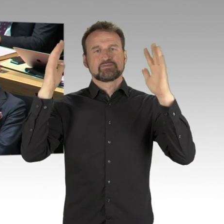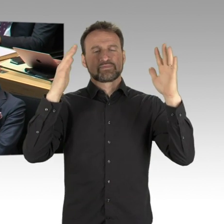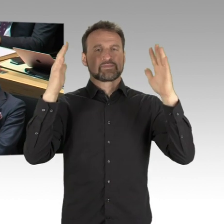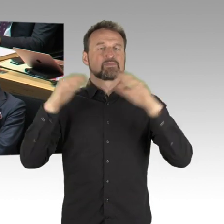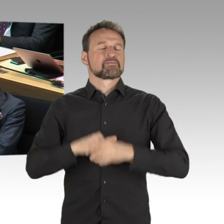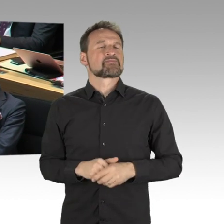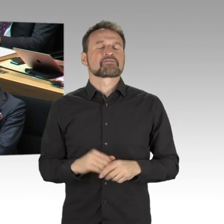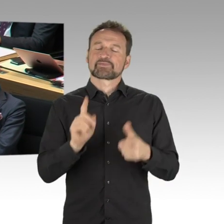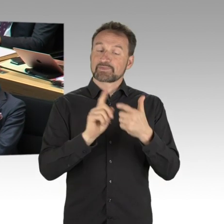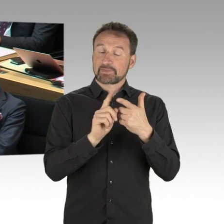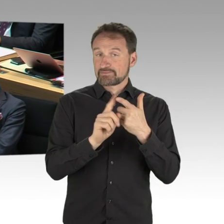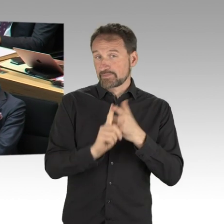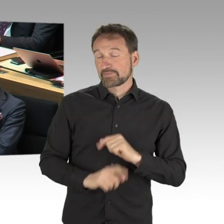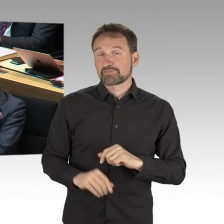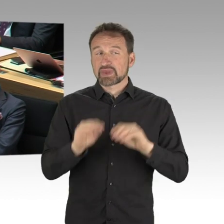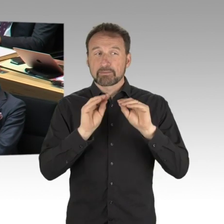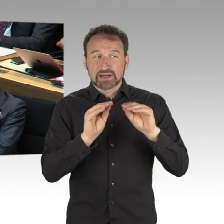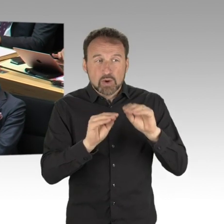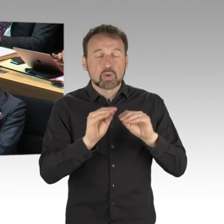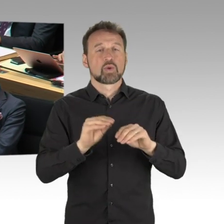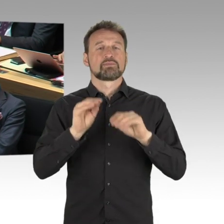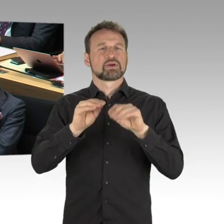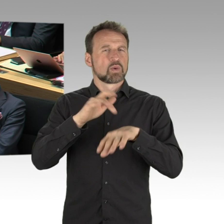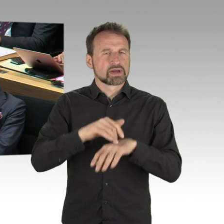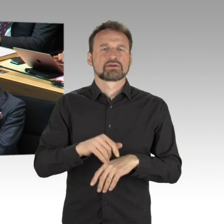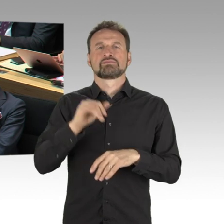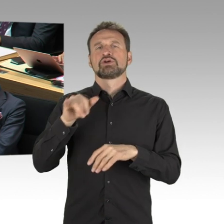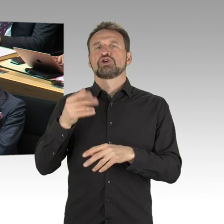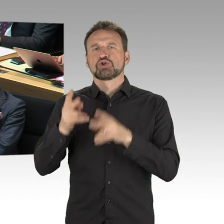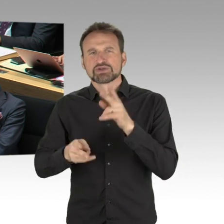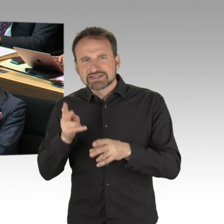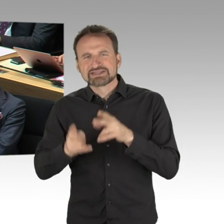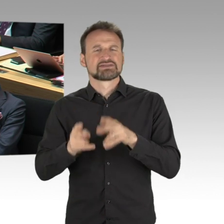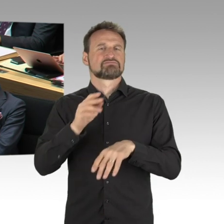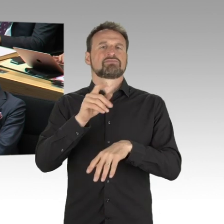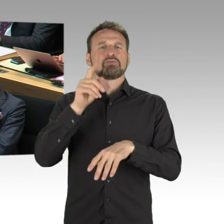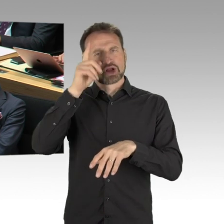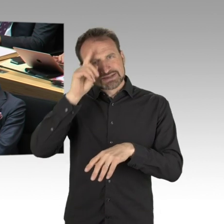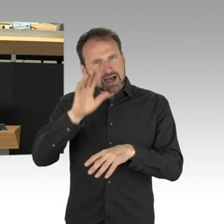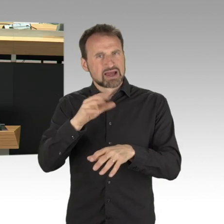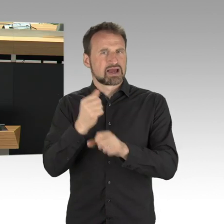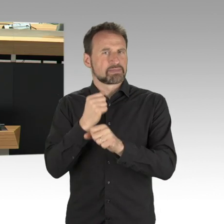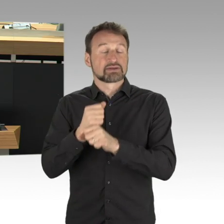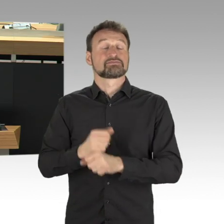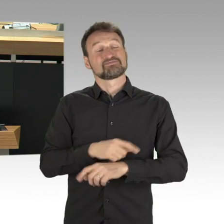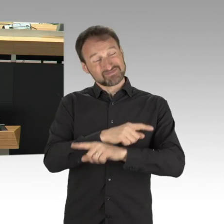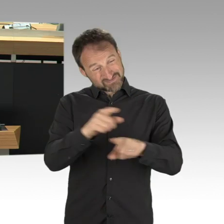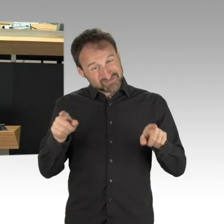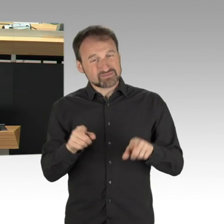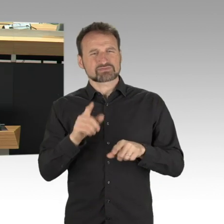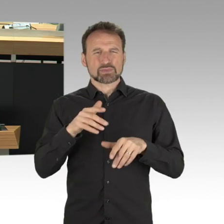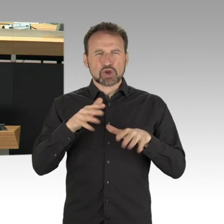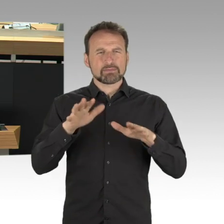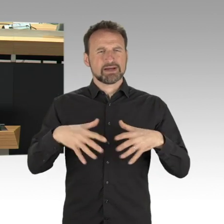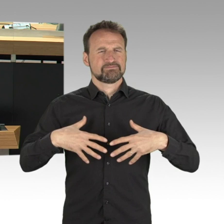Zweitens, Pädagoginnen, Polizistinnen, Justizangestellte sollen noch stärker sensibilisiert und ihre Kompetenzen in der Auseinandersetzung mit Antisemitismus gestärkt